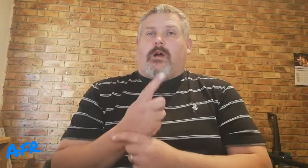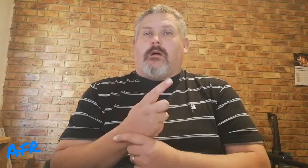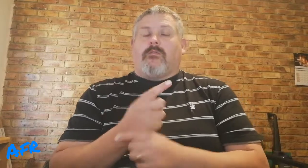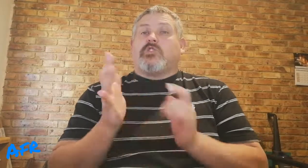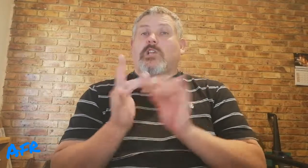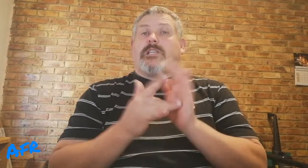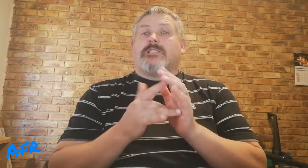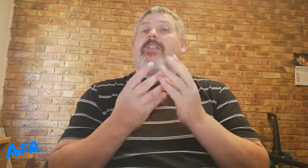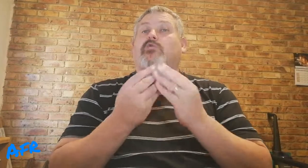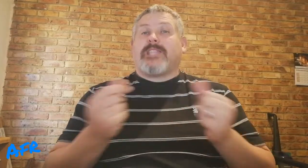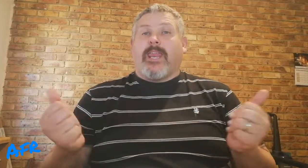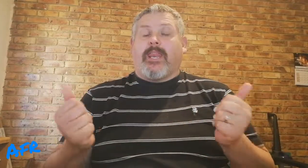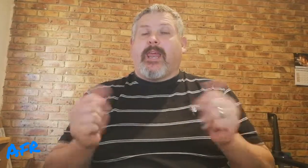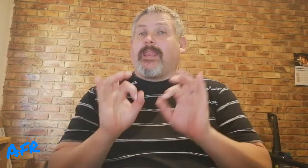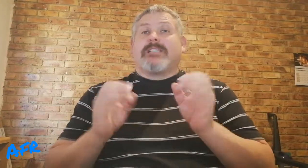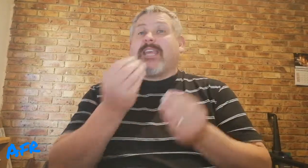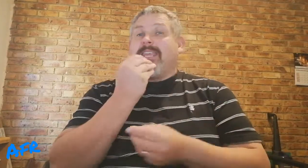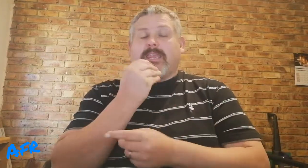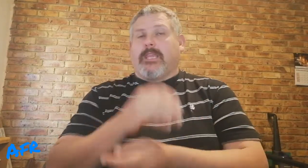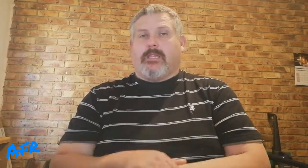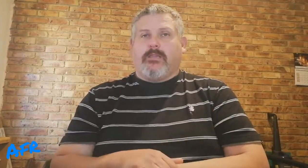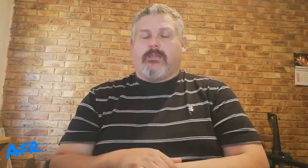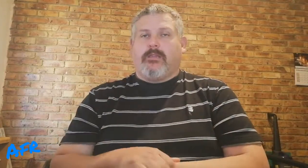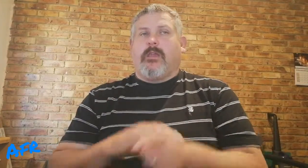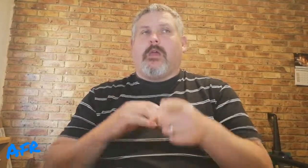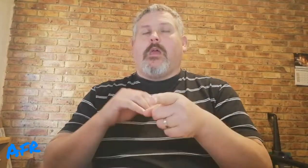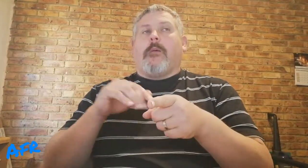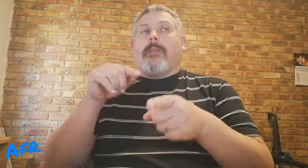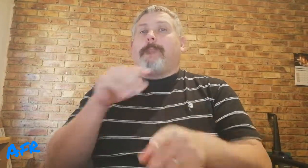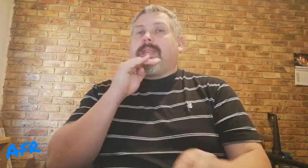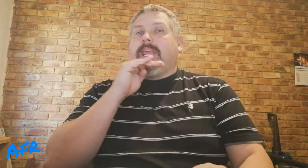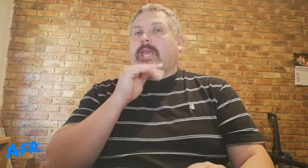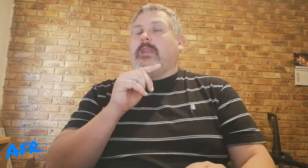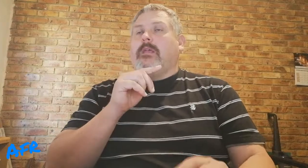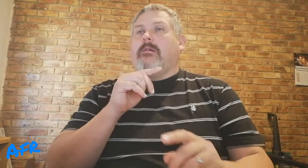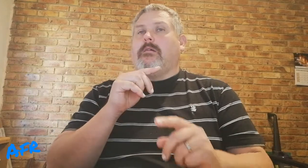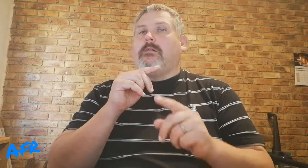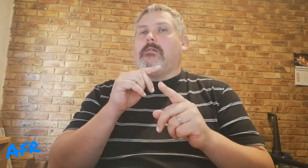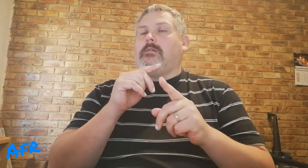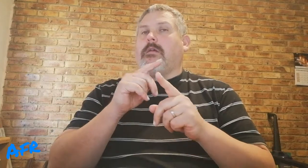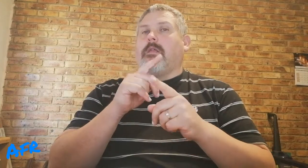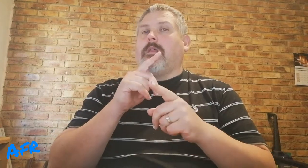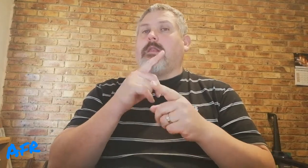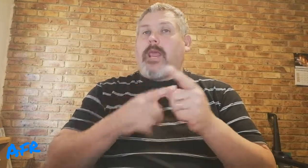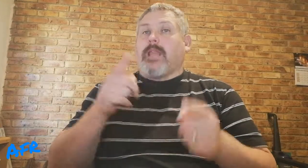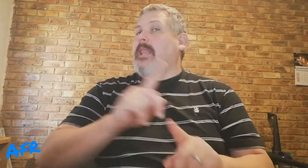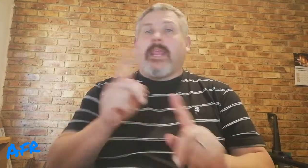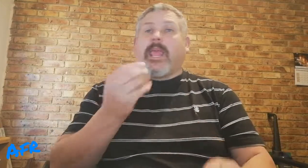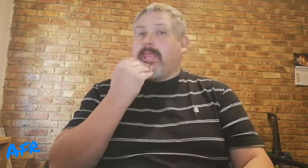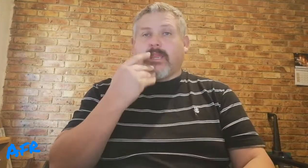dae was Jesus in die woestijn, niks geëet nie. Maar dit beteken net, hy het nie geëet